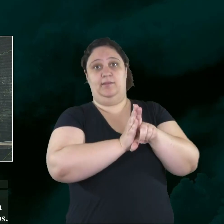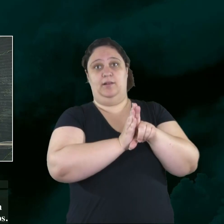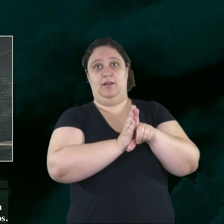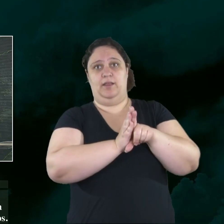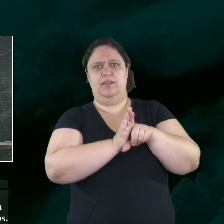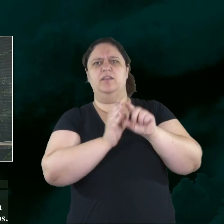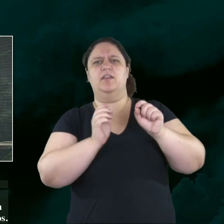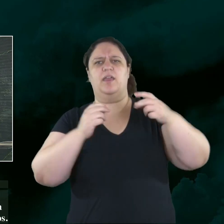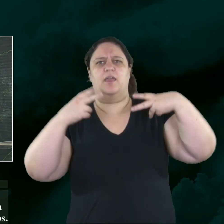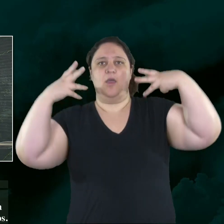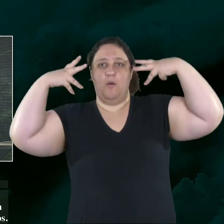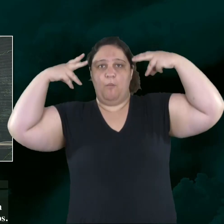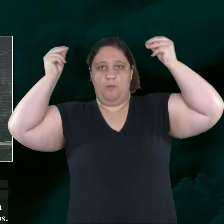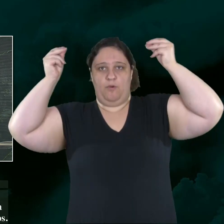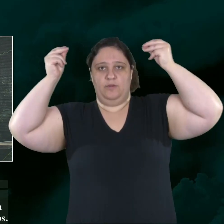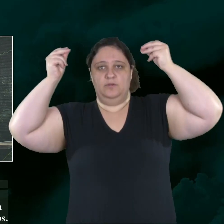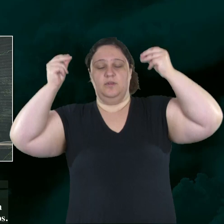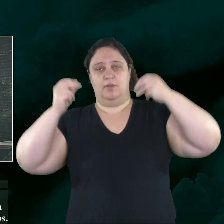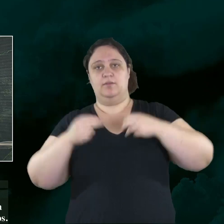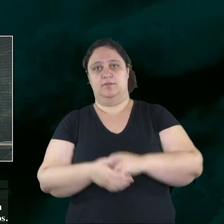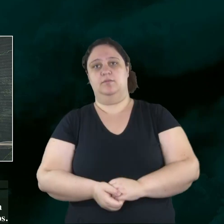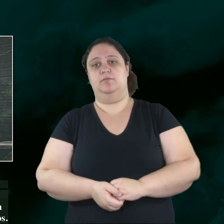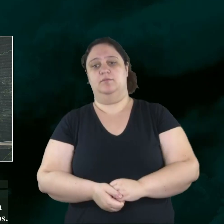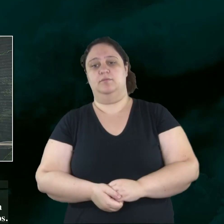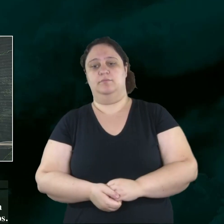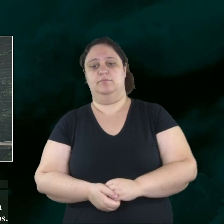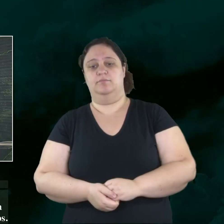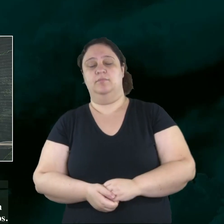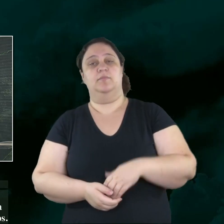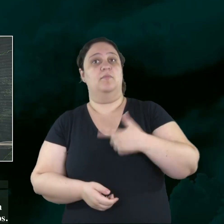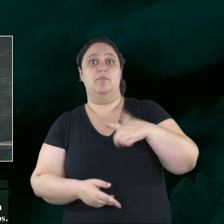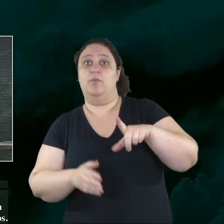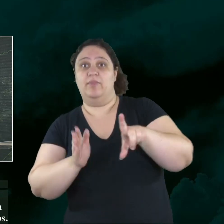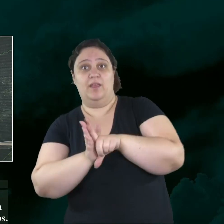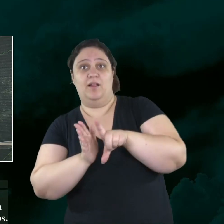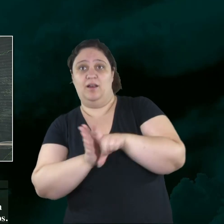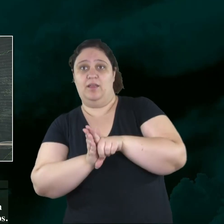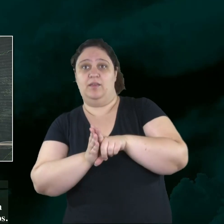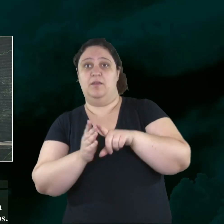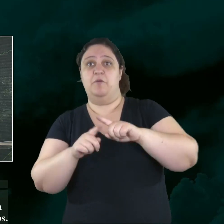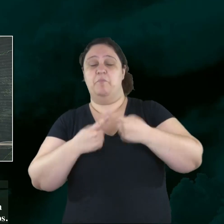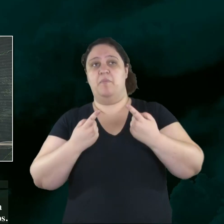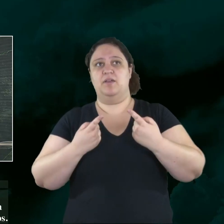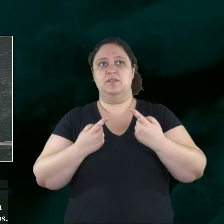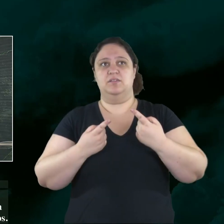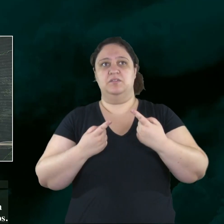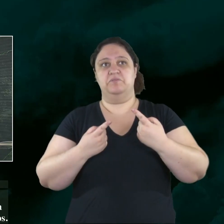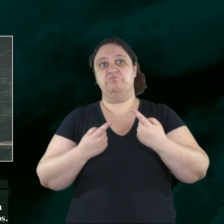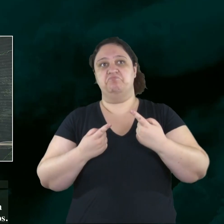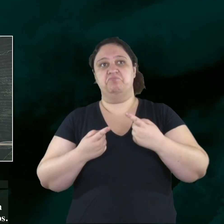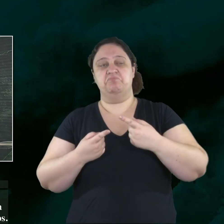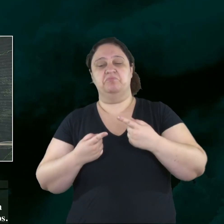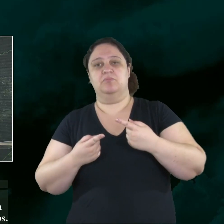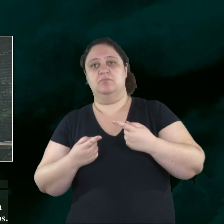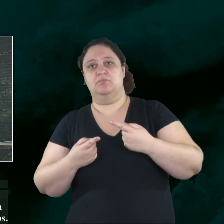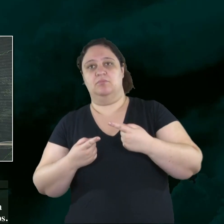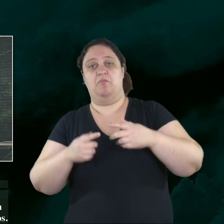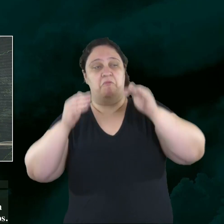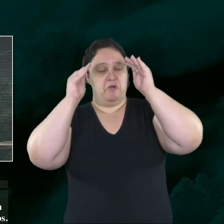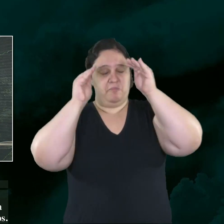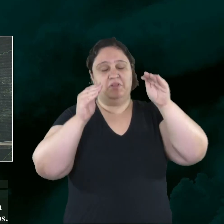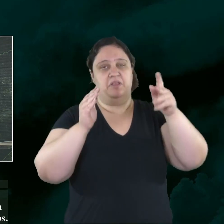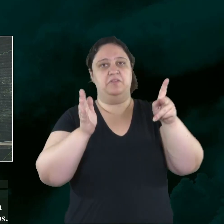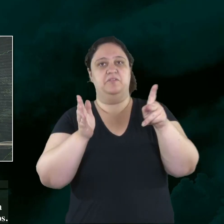mosaica. Não tendo lei, servem eles de lei para si mesmos. E onde está essa